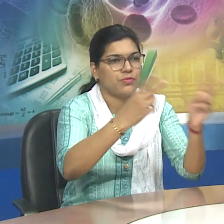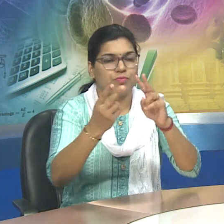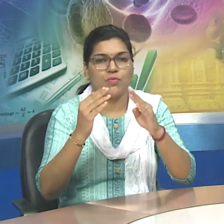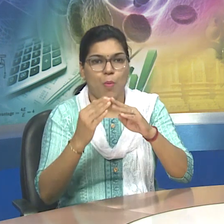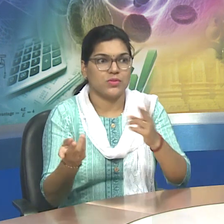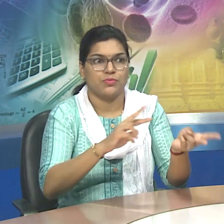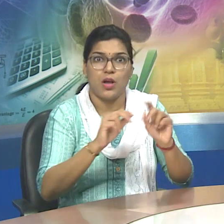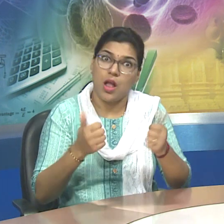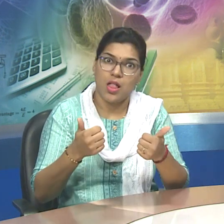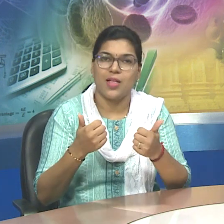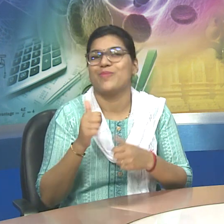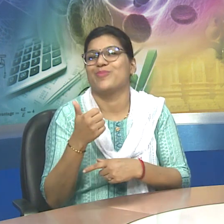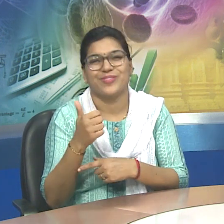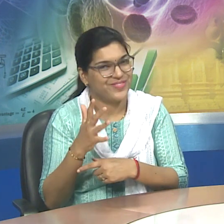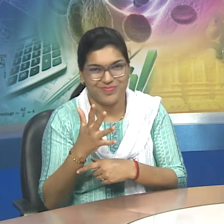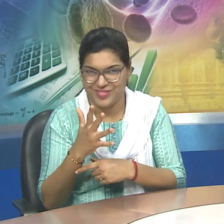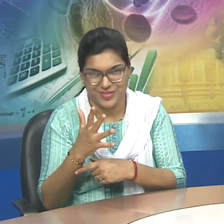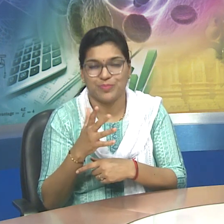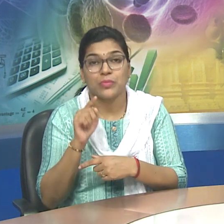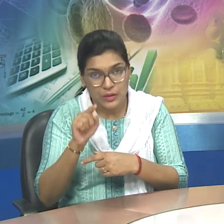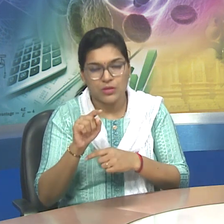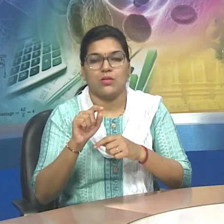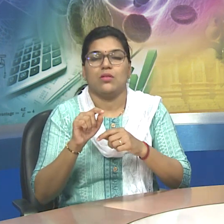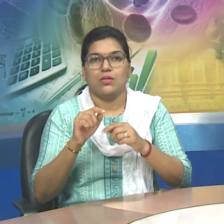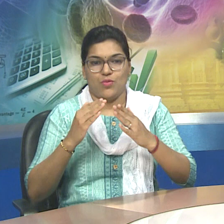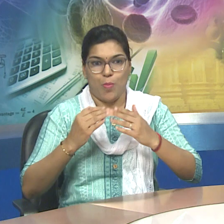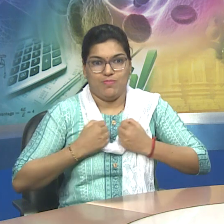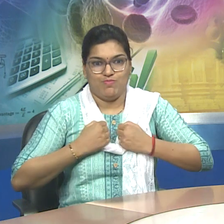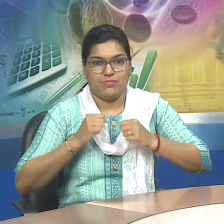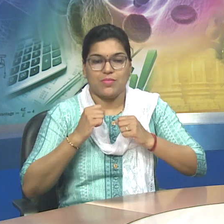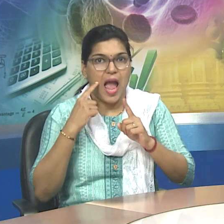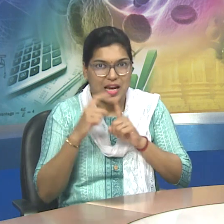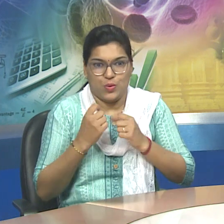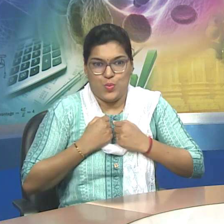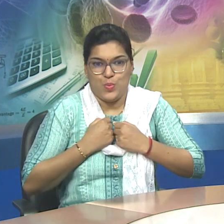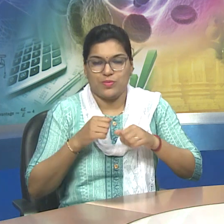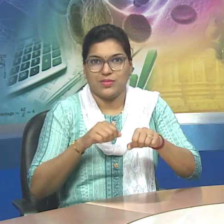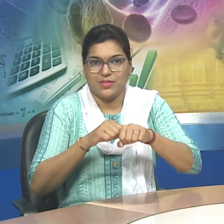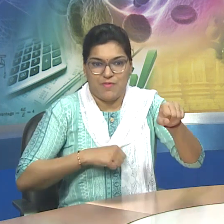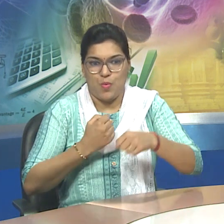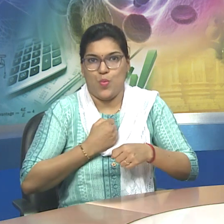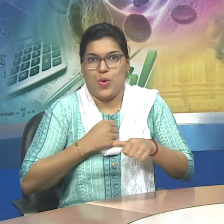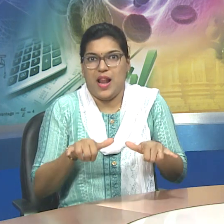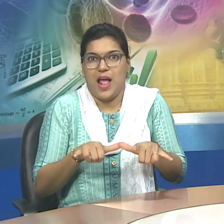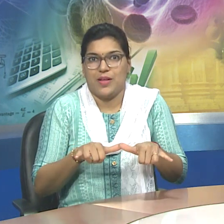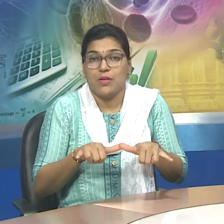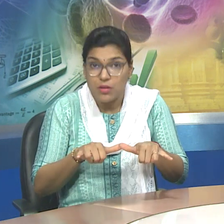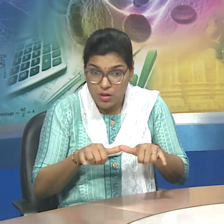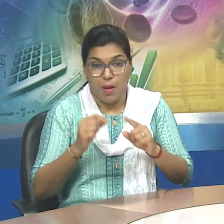हाँ, हम कुछ लोग ज़रूर एक जगह से दूसरी जगह जाते हैं, पर जो राज्य हैं वो अपनी जगह ही रहते हैं। हम लोग बेशक